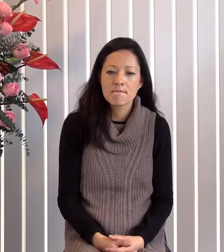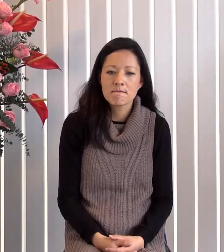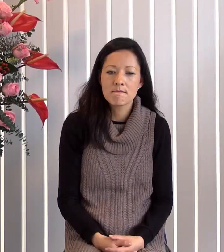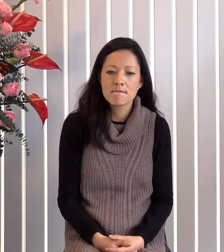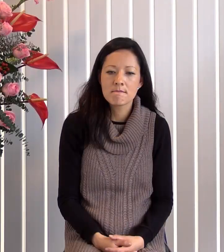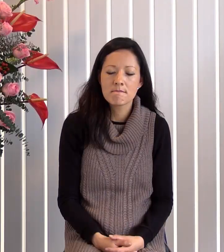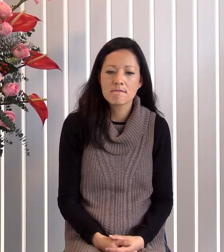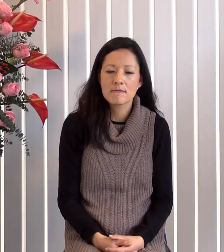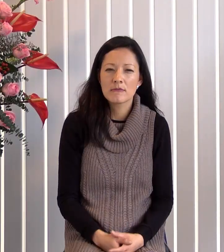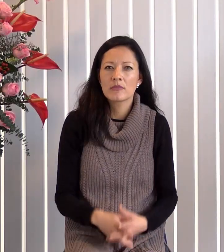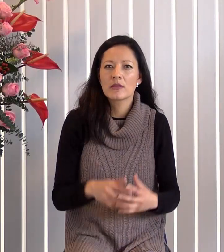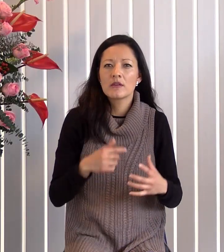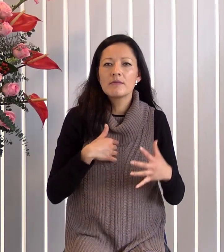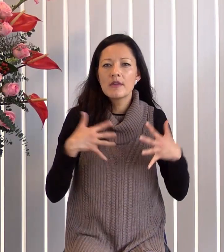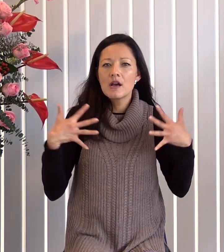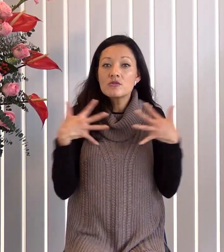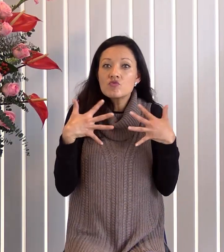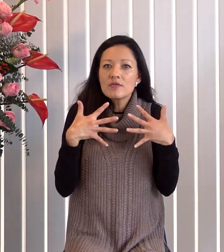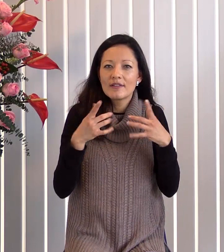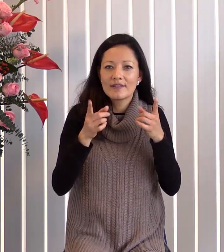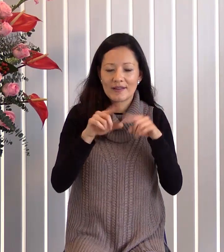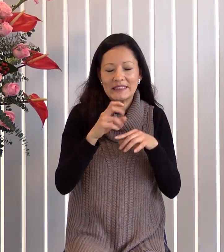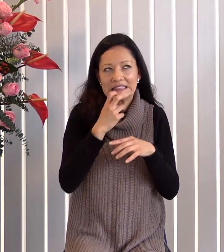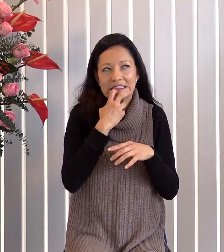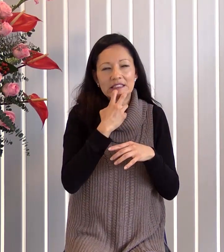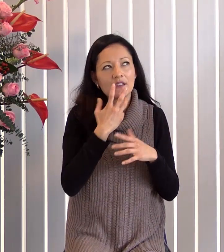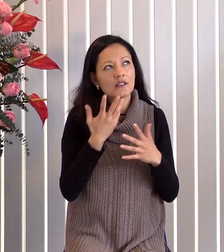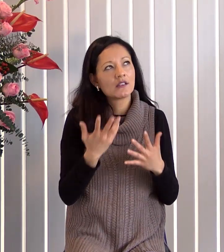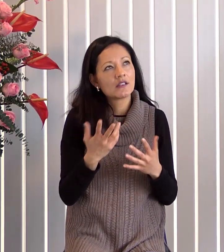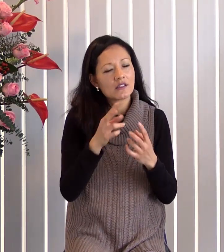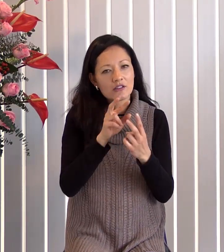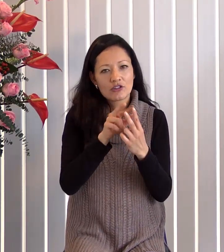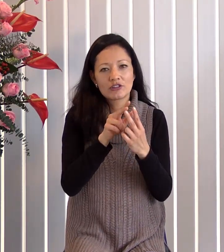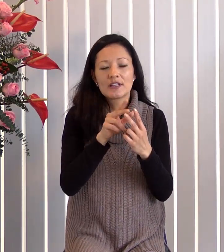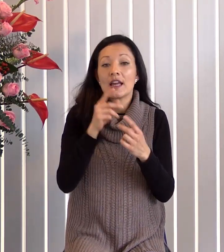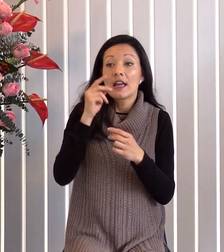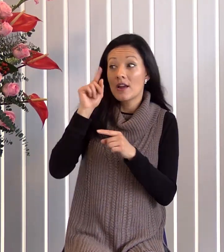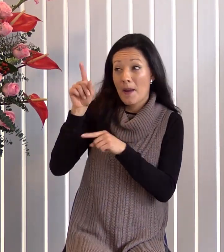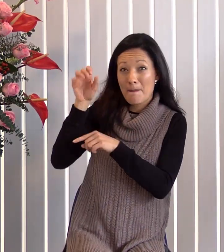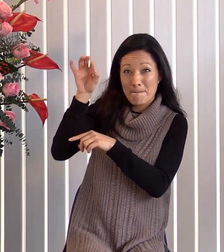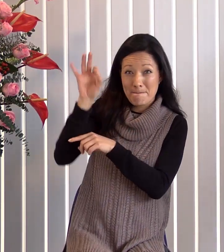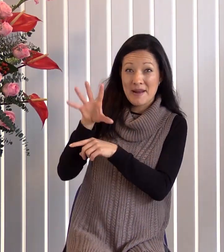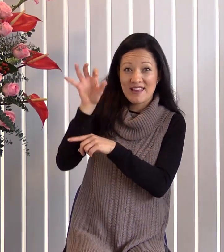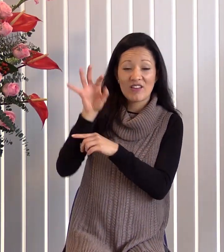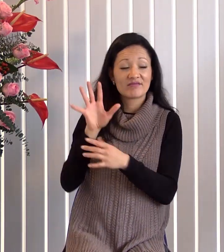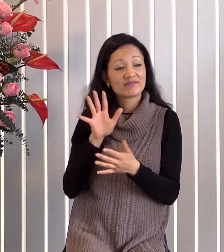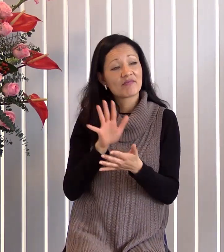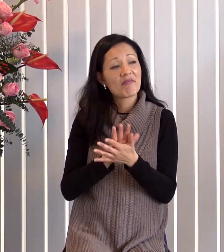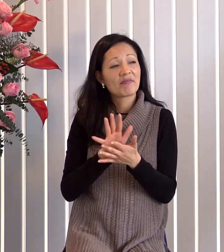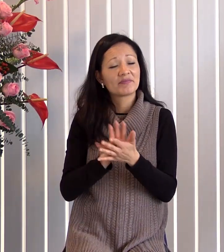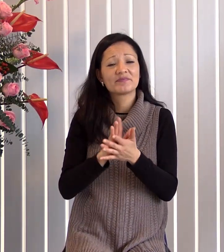Me asusta, me da risa y me asustan los predicadores del confort.